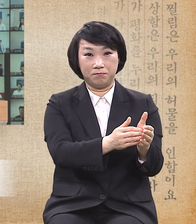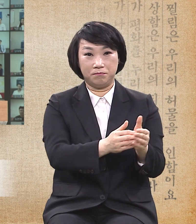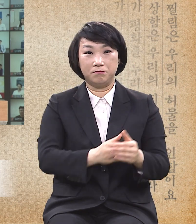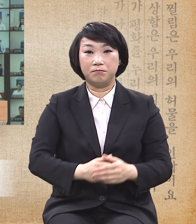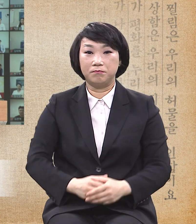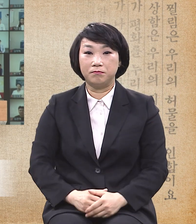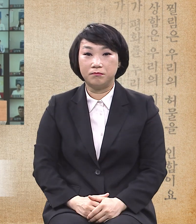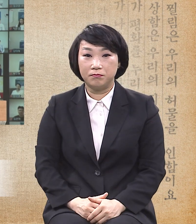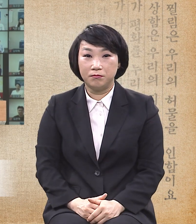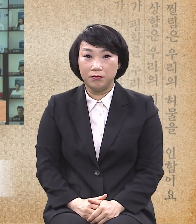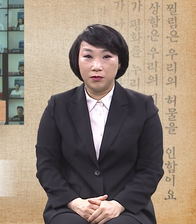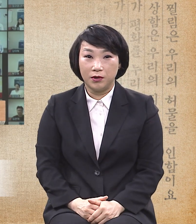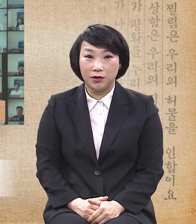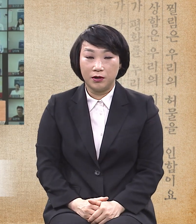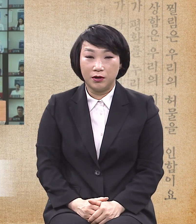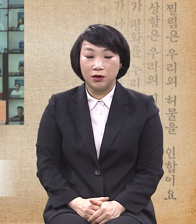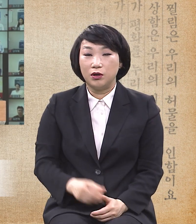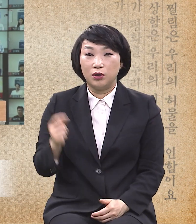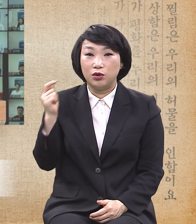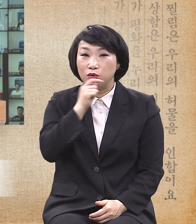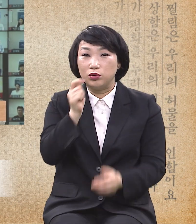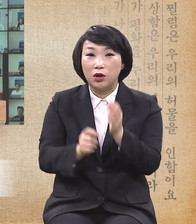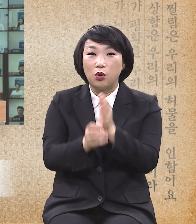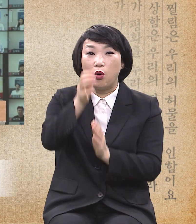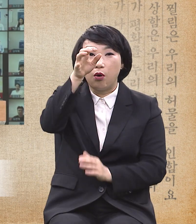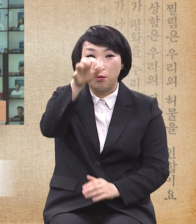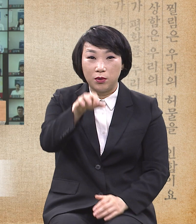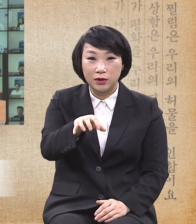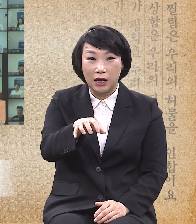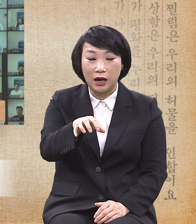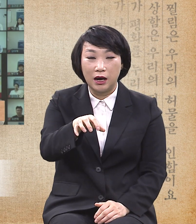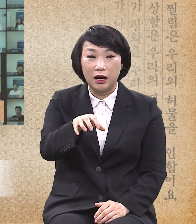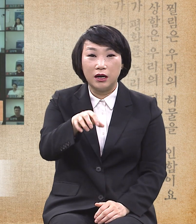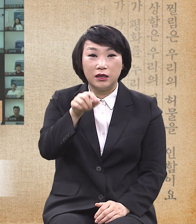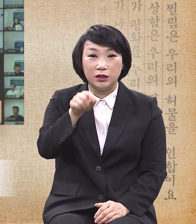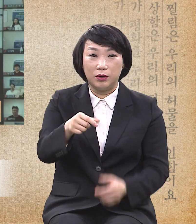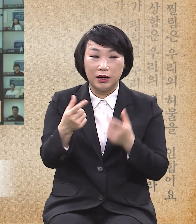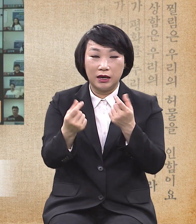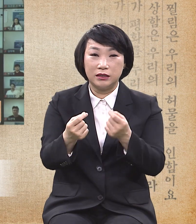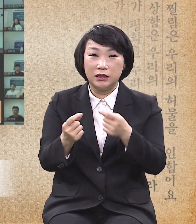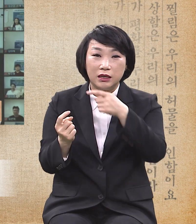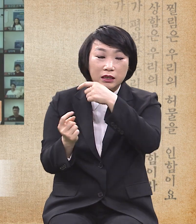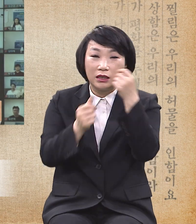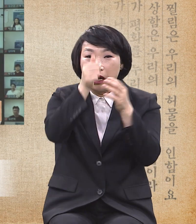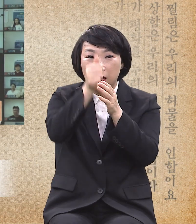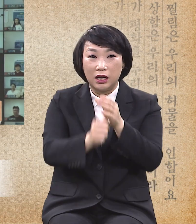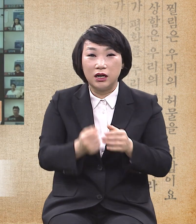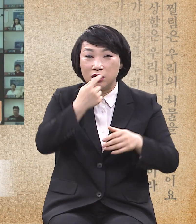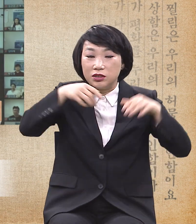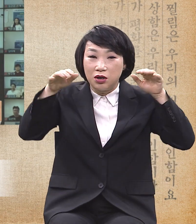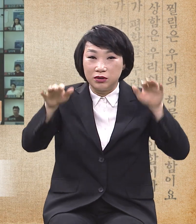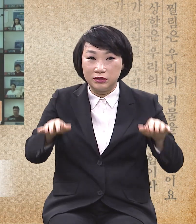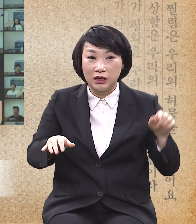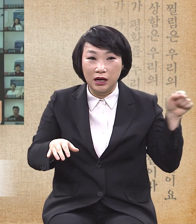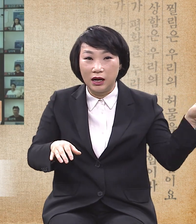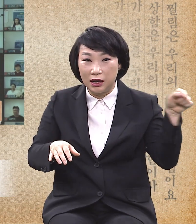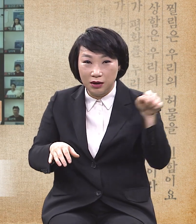라고 말씀했는데 소돔과 고모라를 이 타락한 천사가